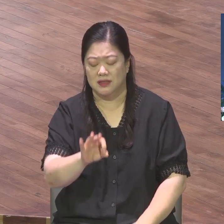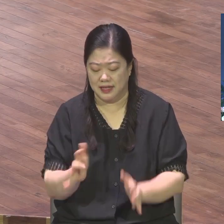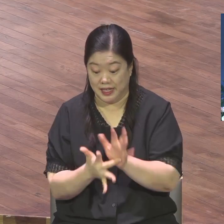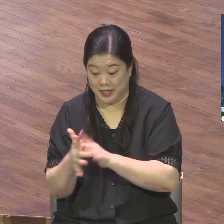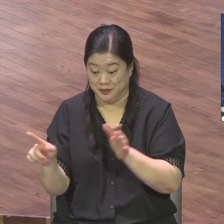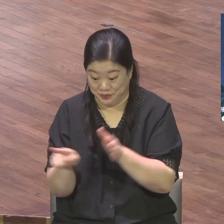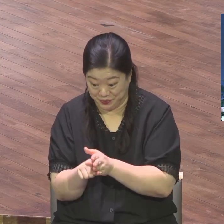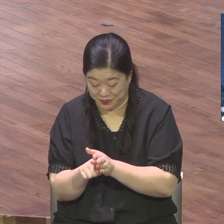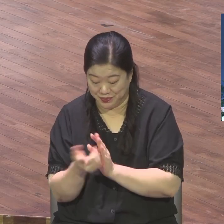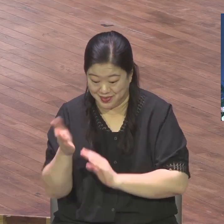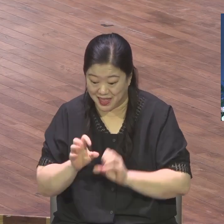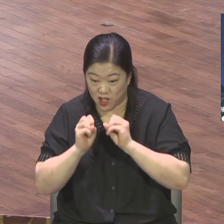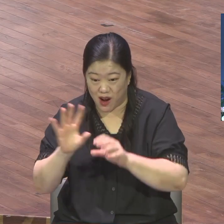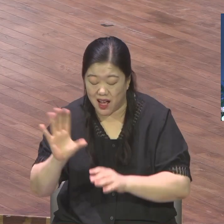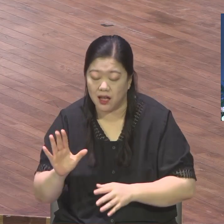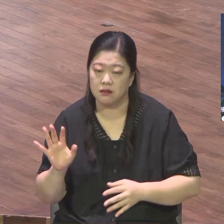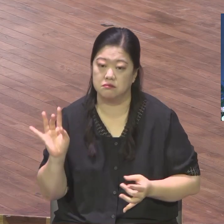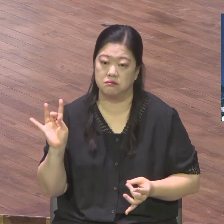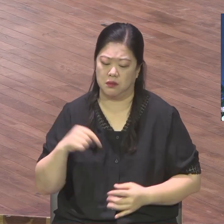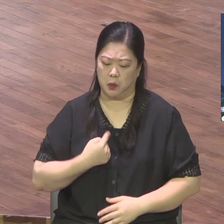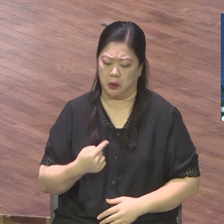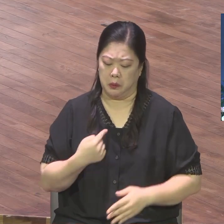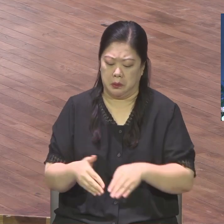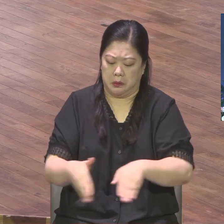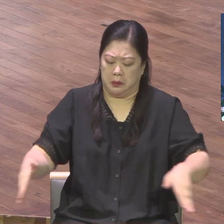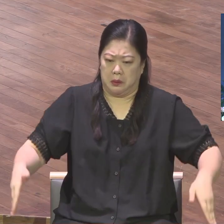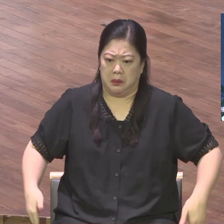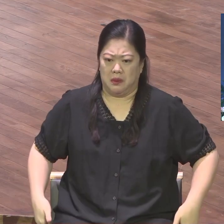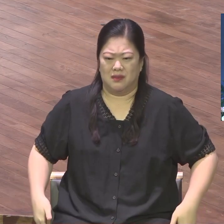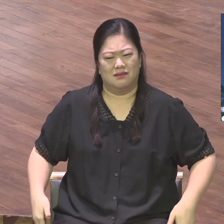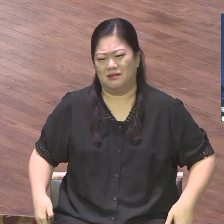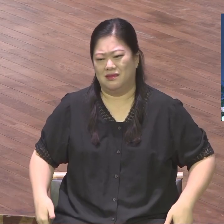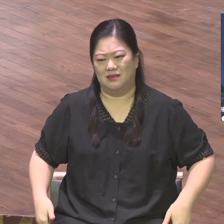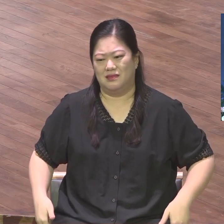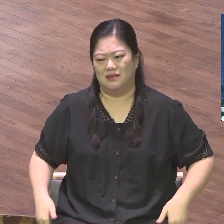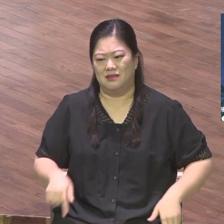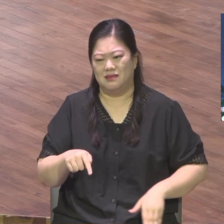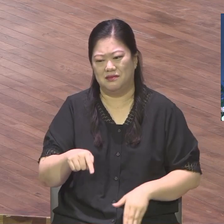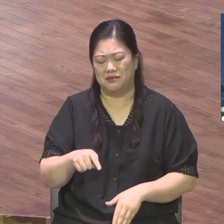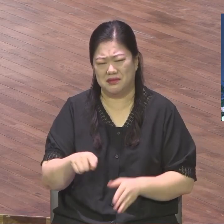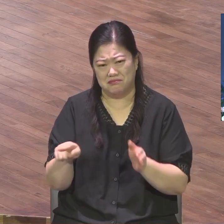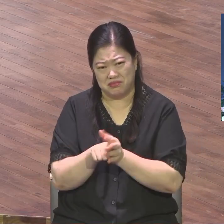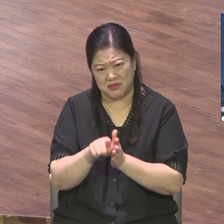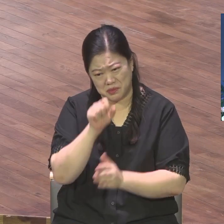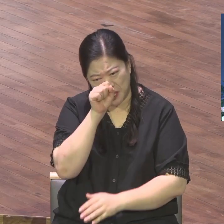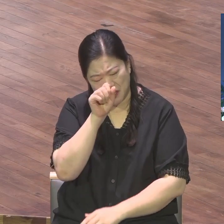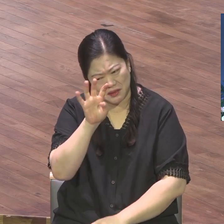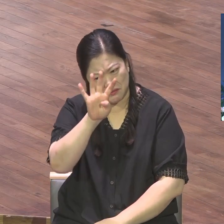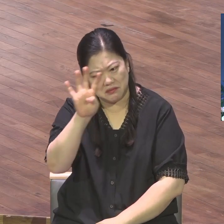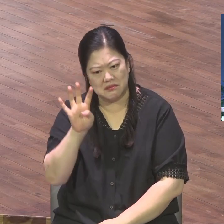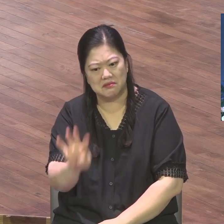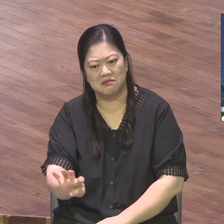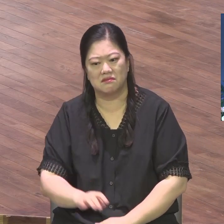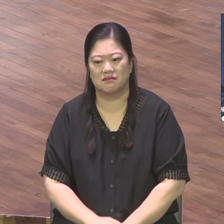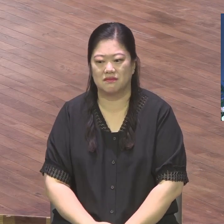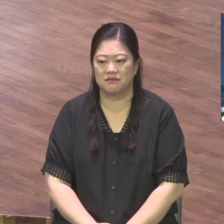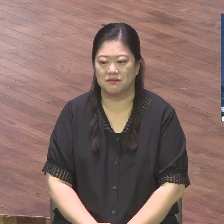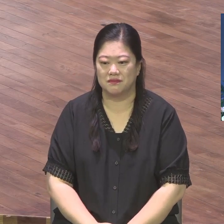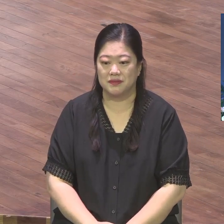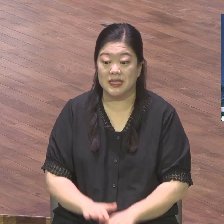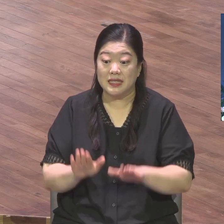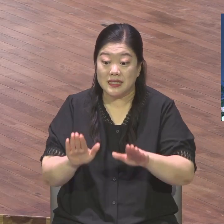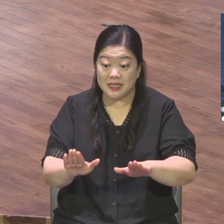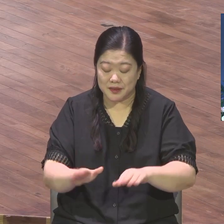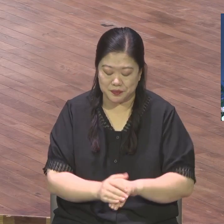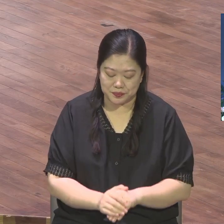그거예요. 그래서 교회는 한 번 더라는 전도 운동을 펼쳐 나갑니다. 한 번 더라는